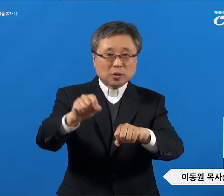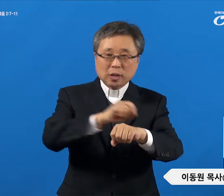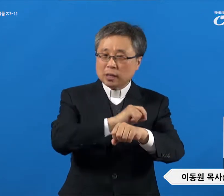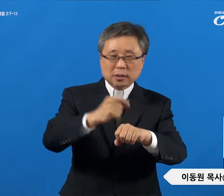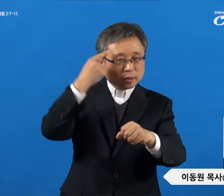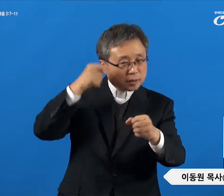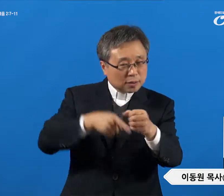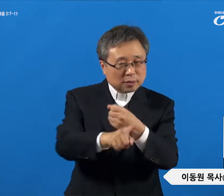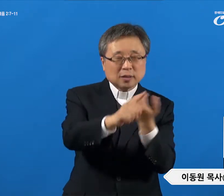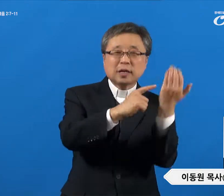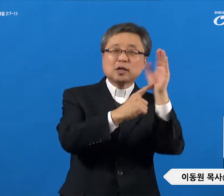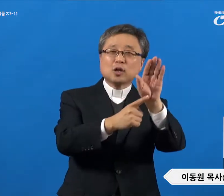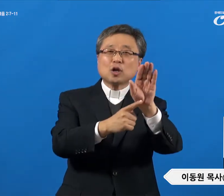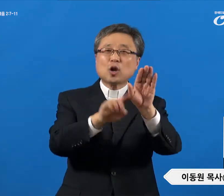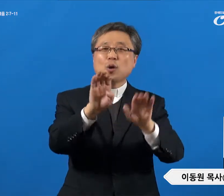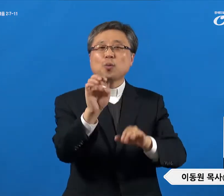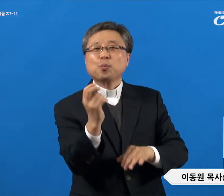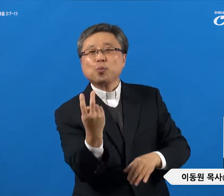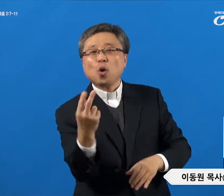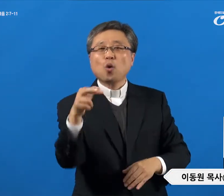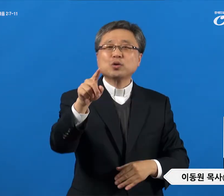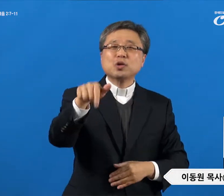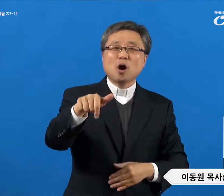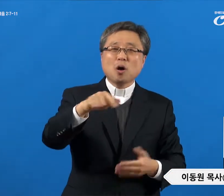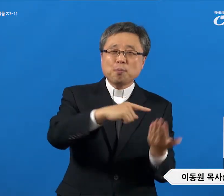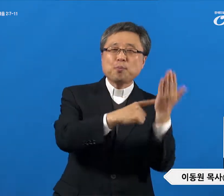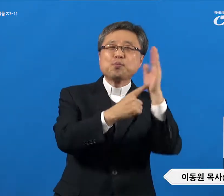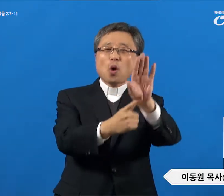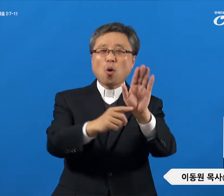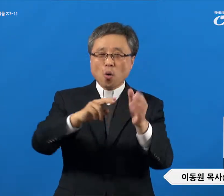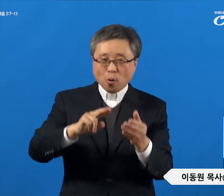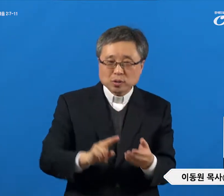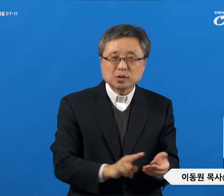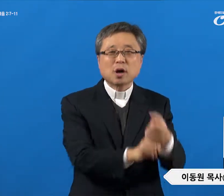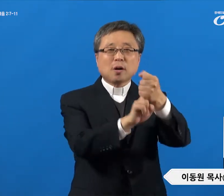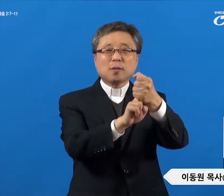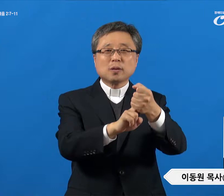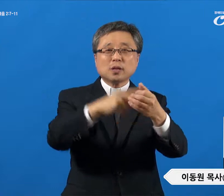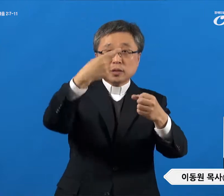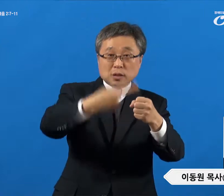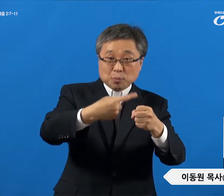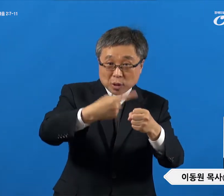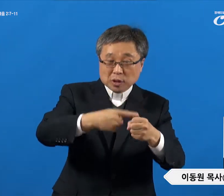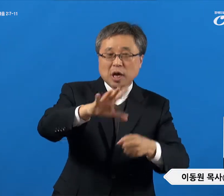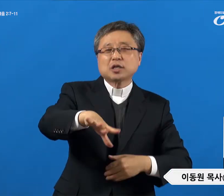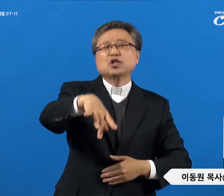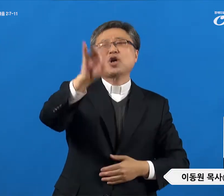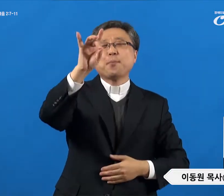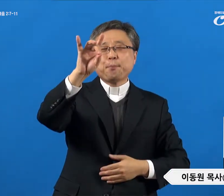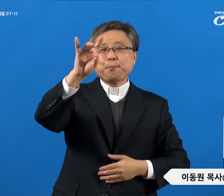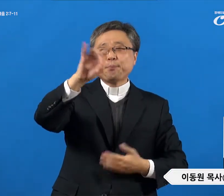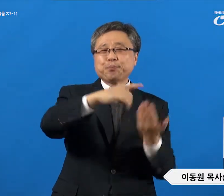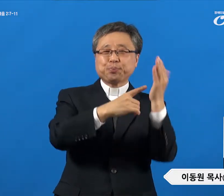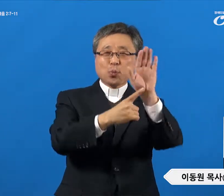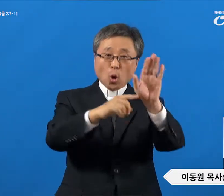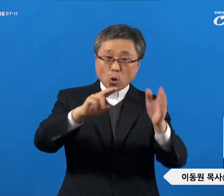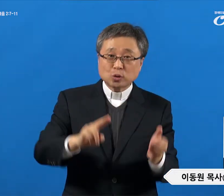기적이었다. 그래서 표적이라고 말합니다. 표적이라고 말합니다. 첫 번째 표적이다 그랬습니다. 첫 번째 표적을 여기서